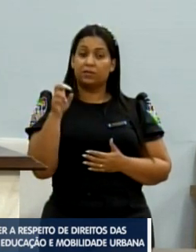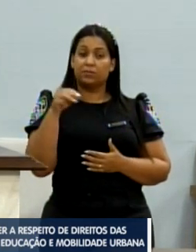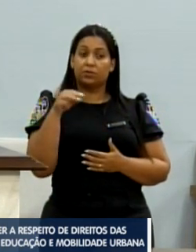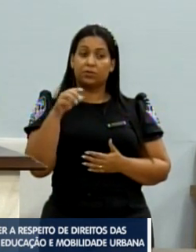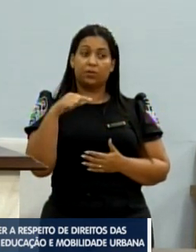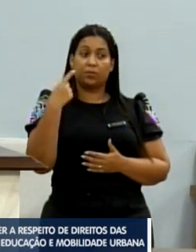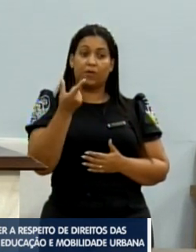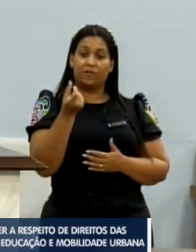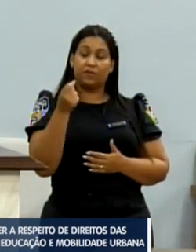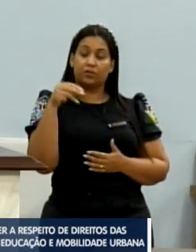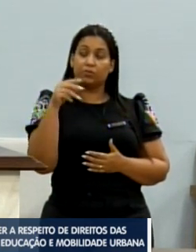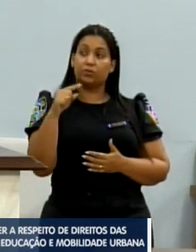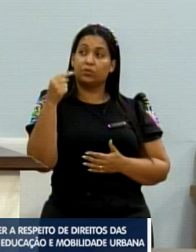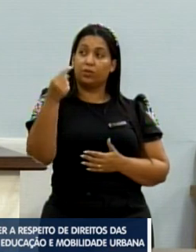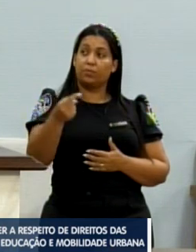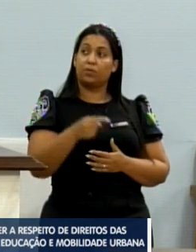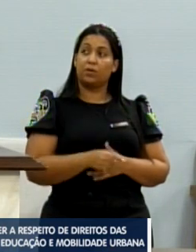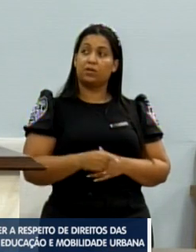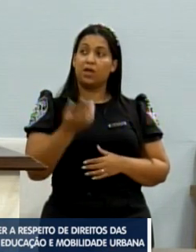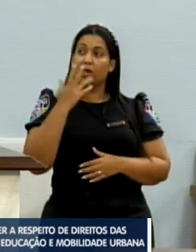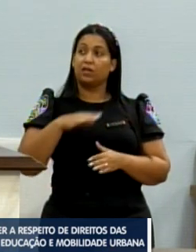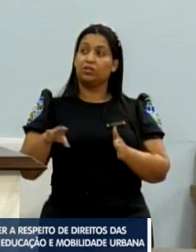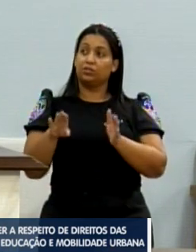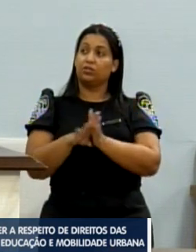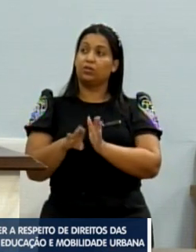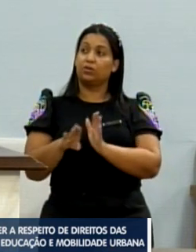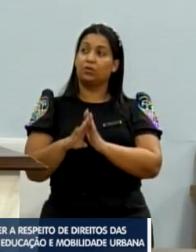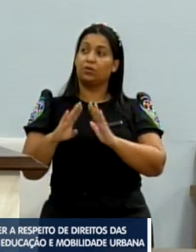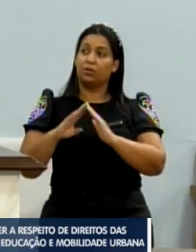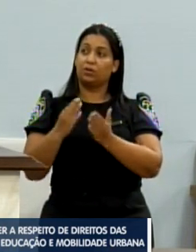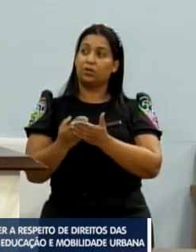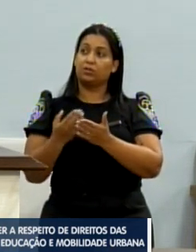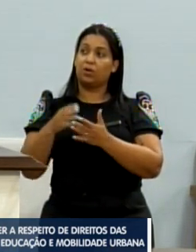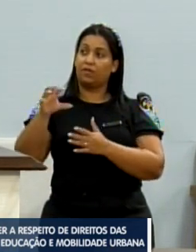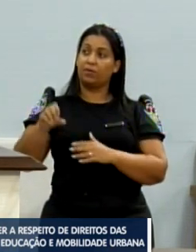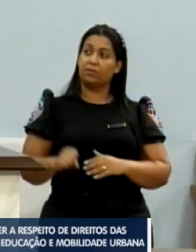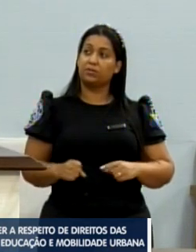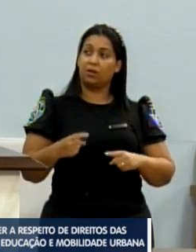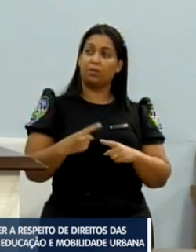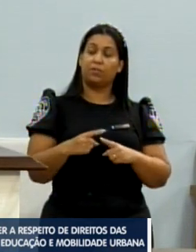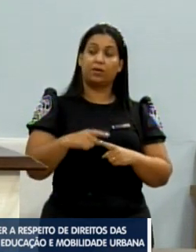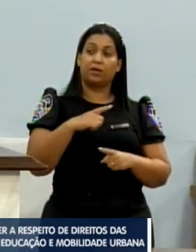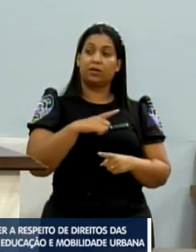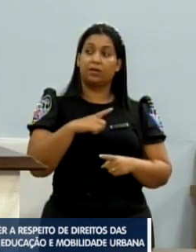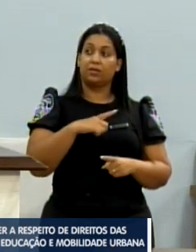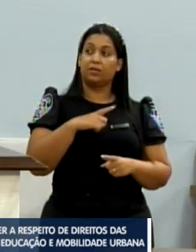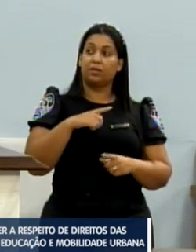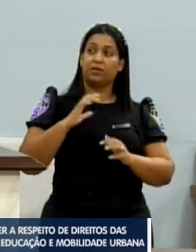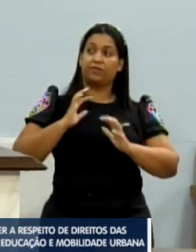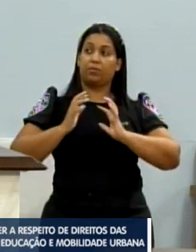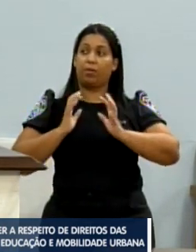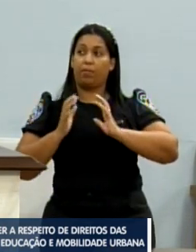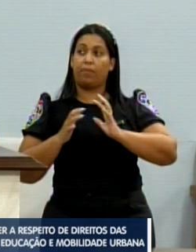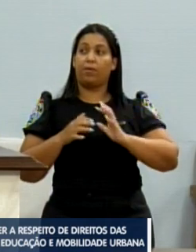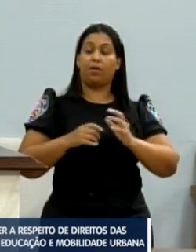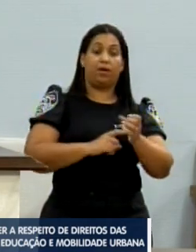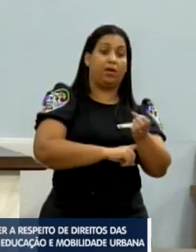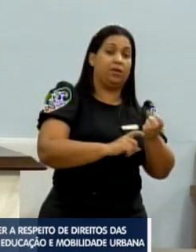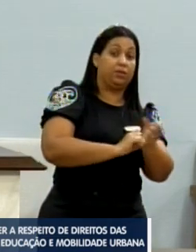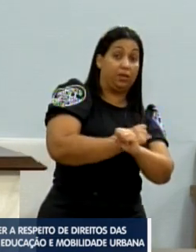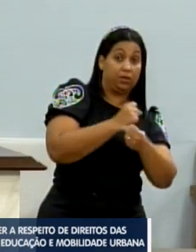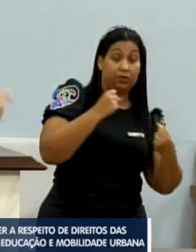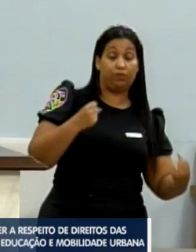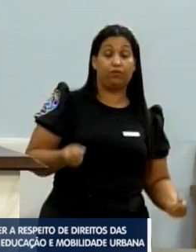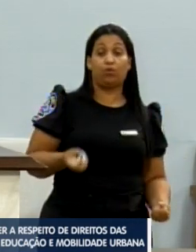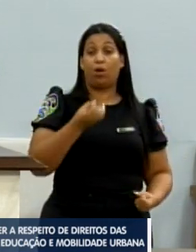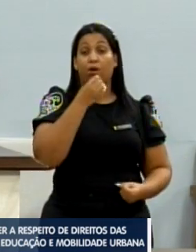20 minutos depois que a criança chegou na escola, e liga e fala, ó, vem buscar porque ele teve uma crise, vem buscar porque ele está agressivo, vem buscar porque ele não